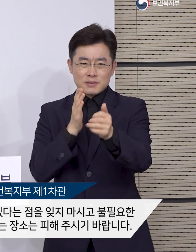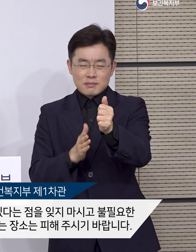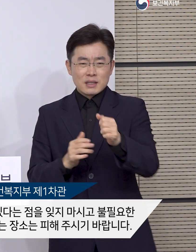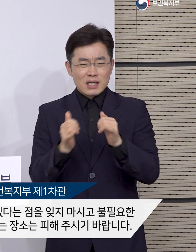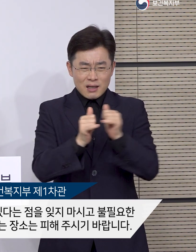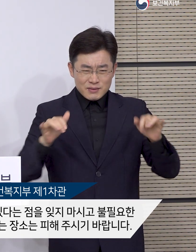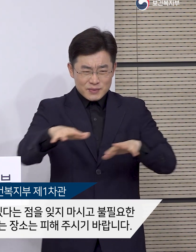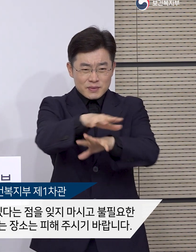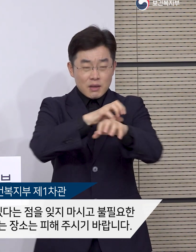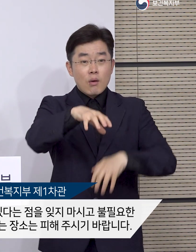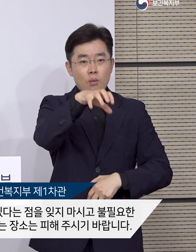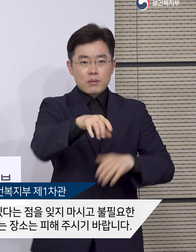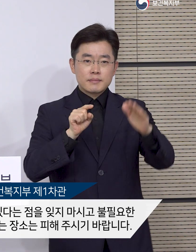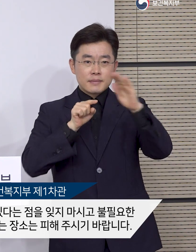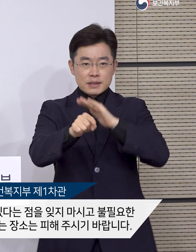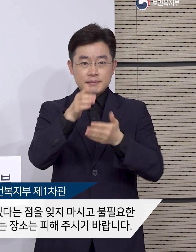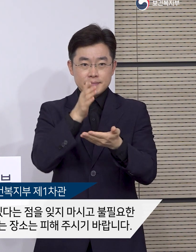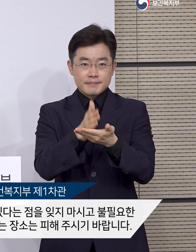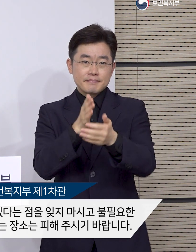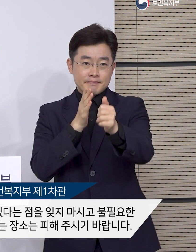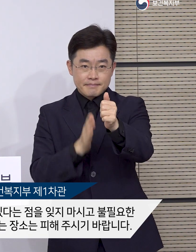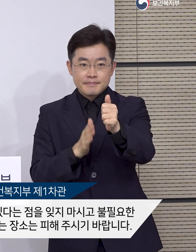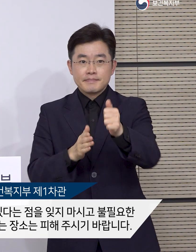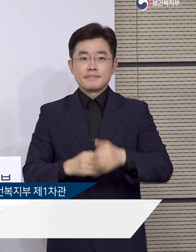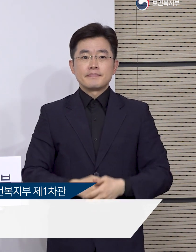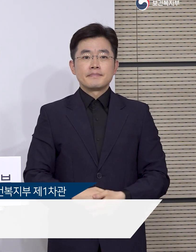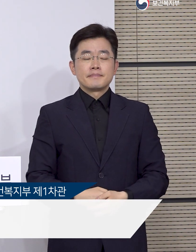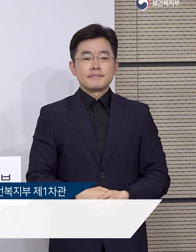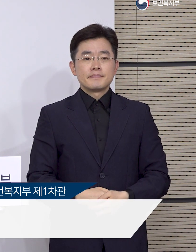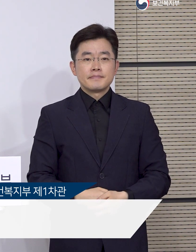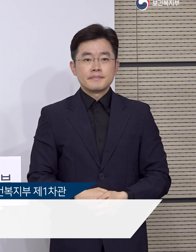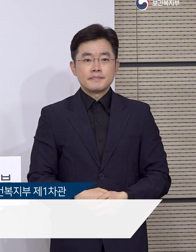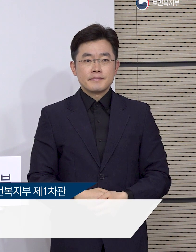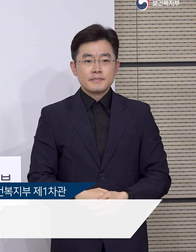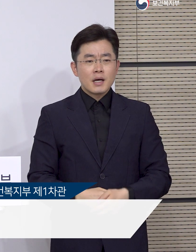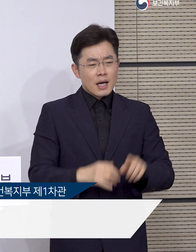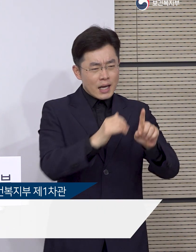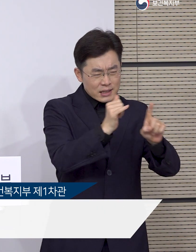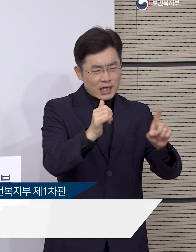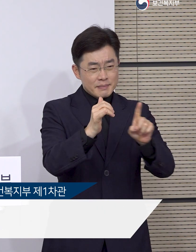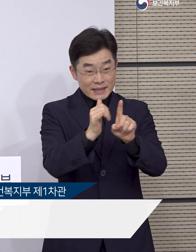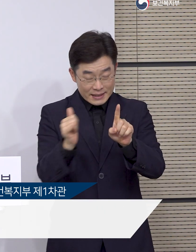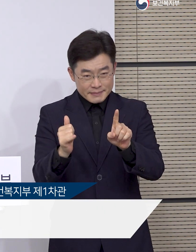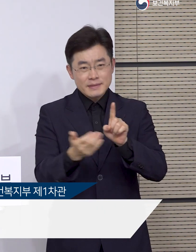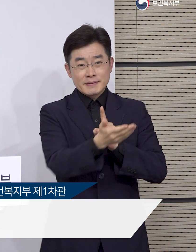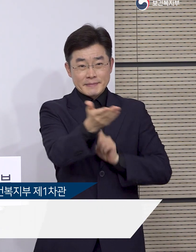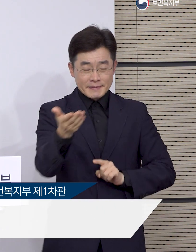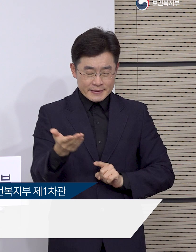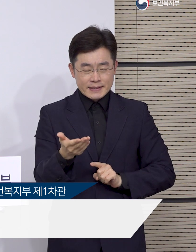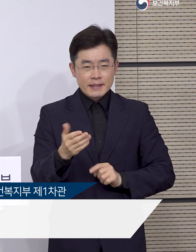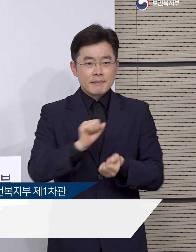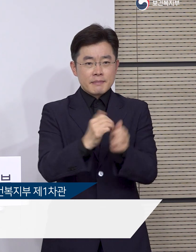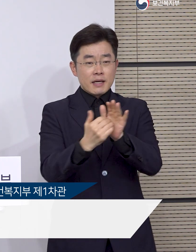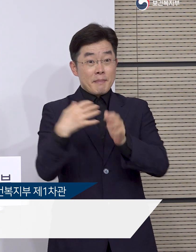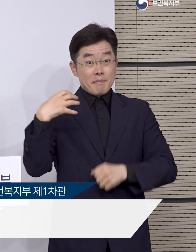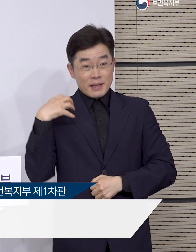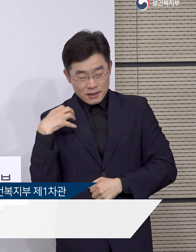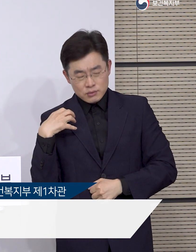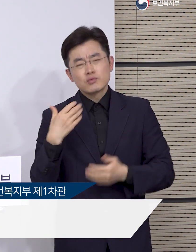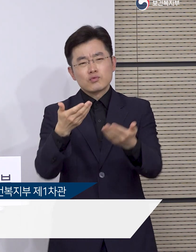밀집하는 장소는 피해 주시기 바랍니다. 각자의 역할에서 생활 방역을 실천할 때